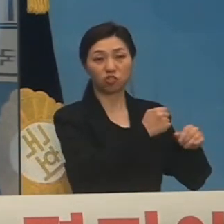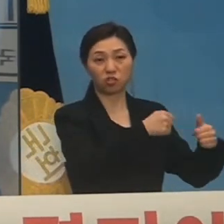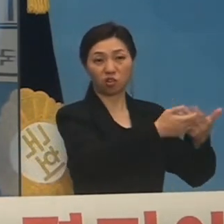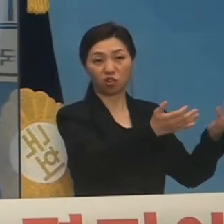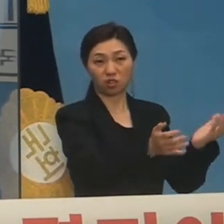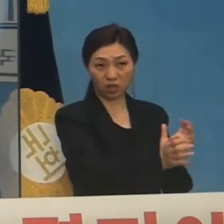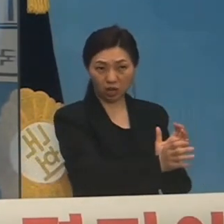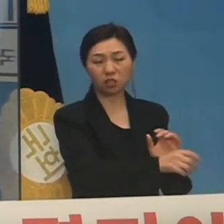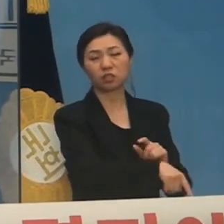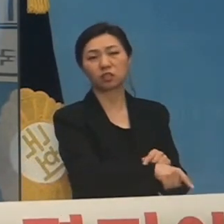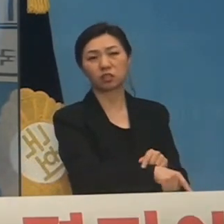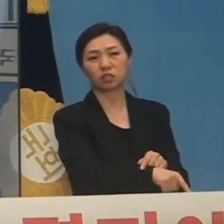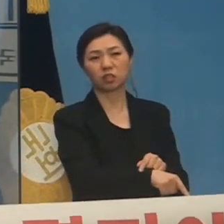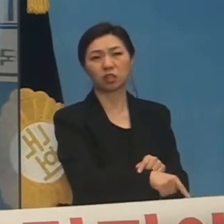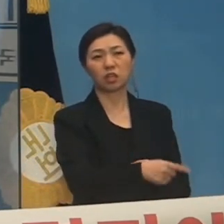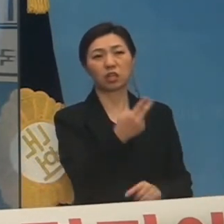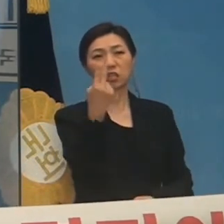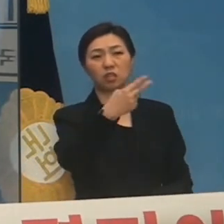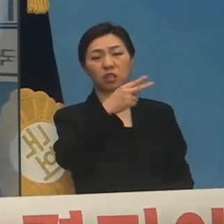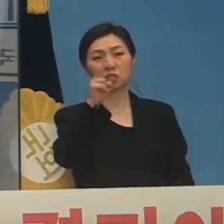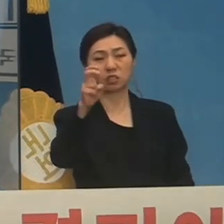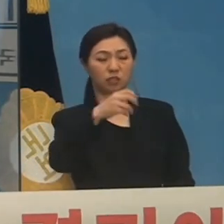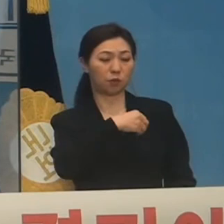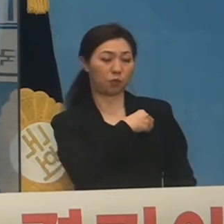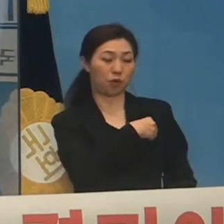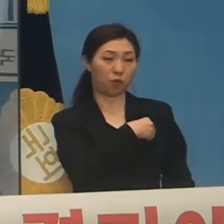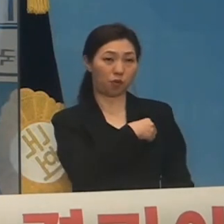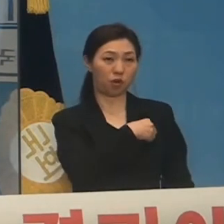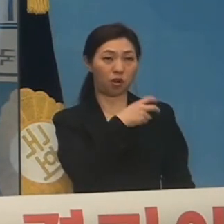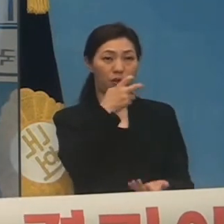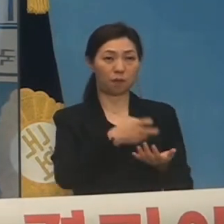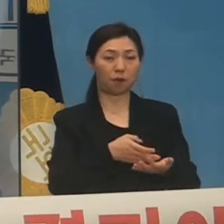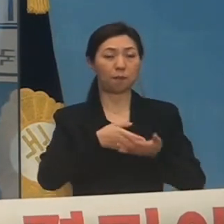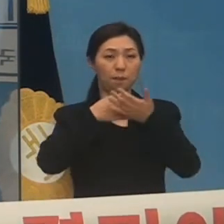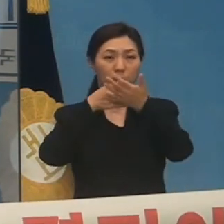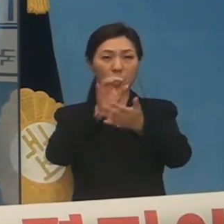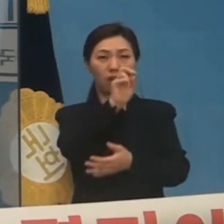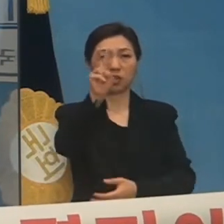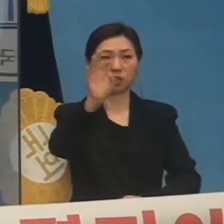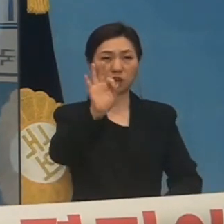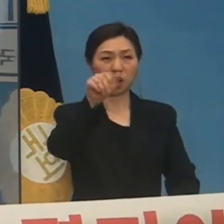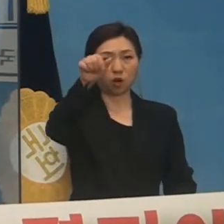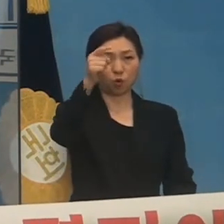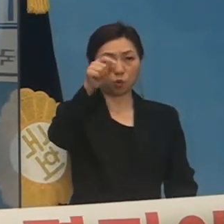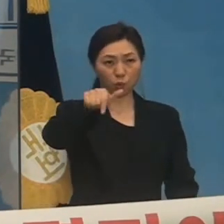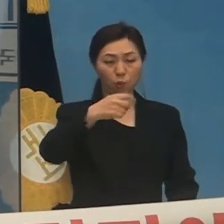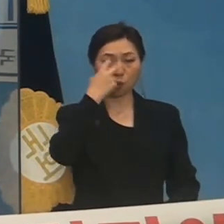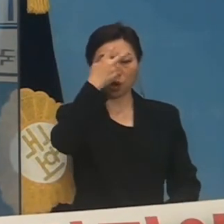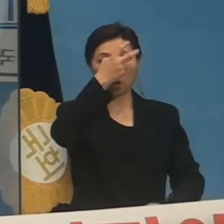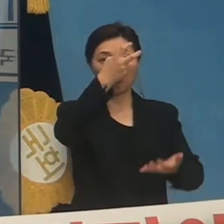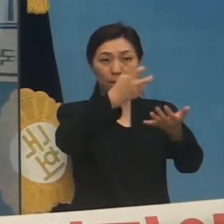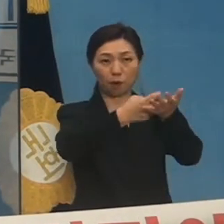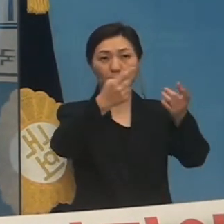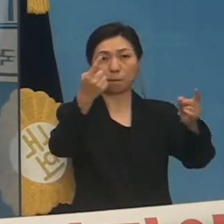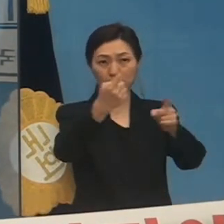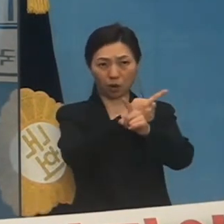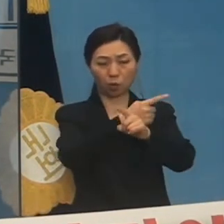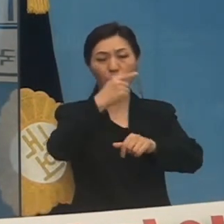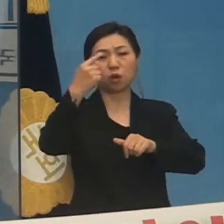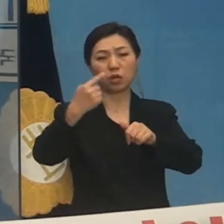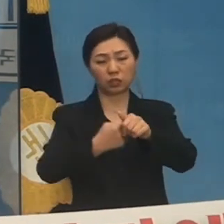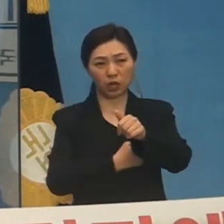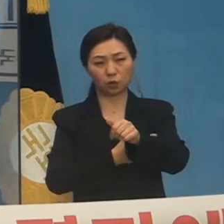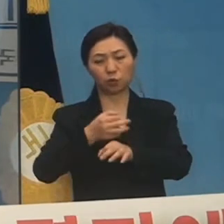더불어민주당은 2020년 소속 국회의원의 입법 발의를 통해 양국관리법이 개정되고